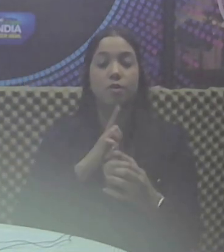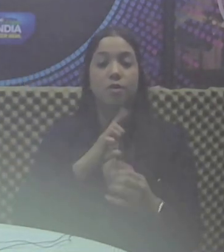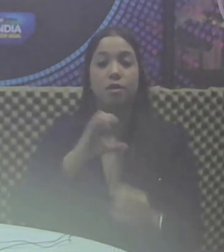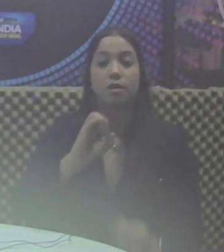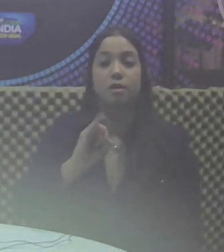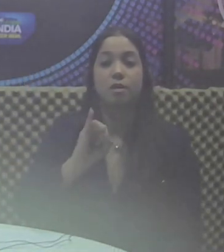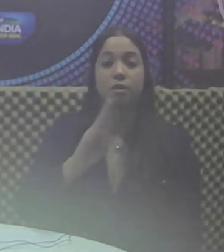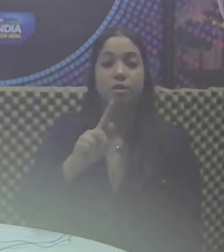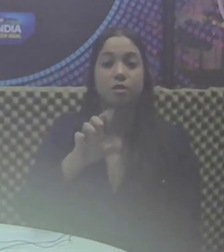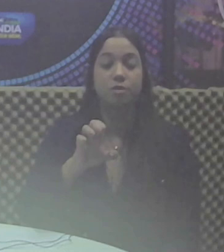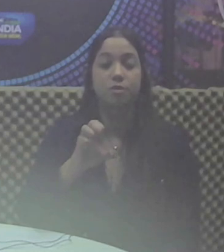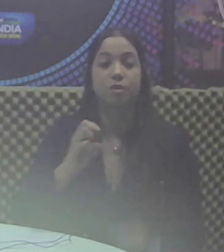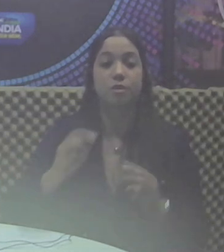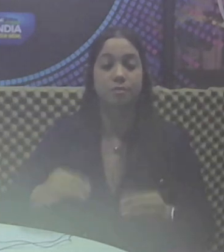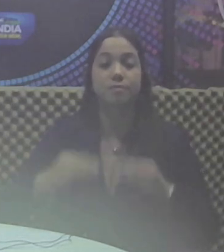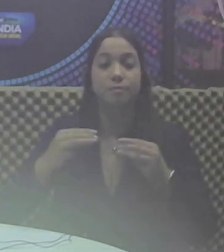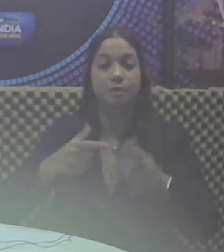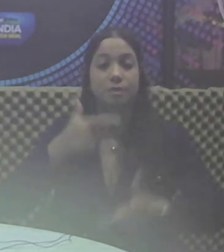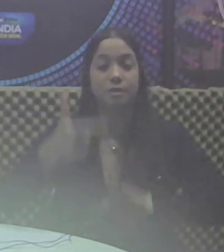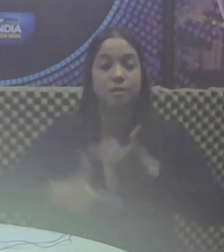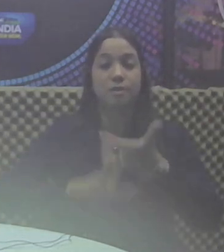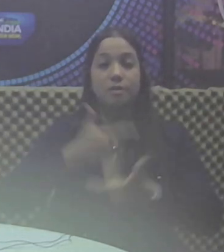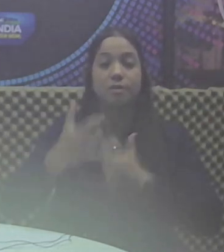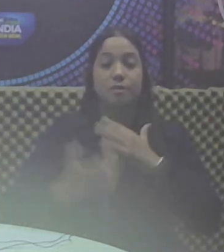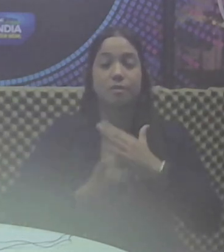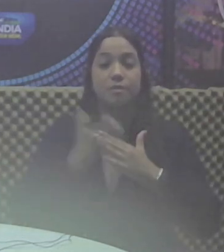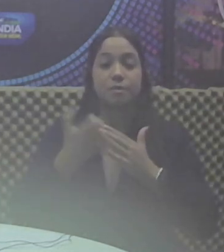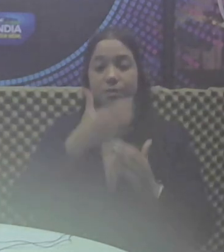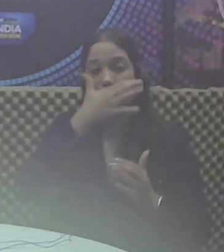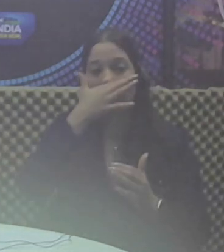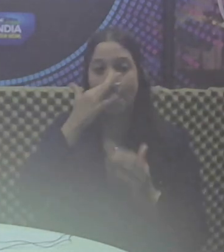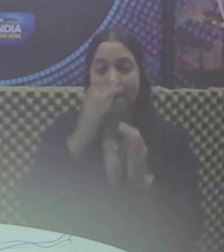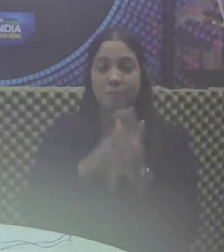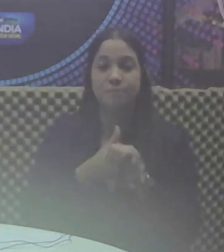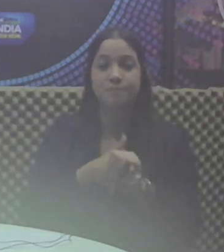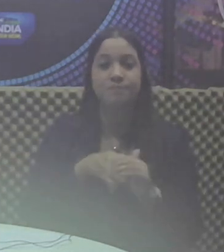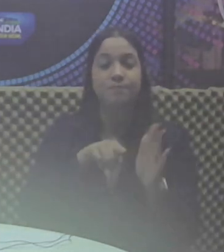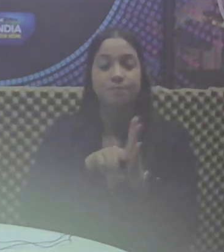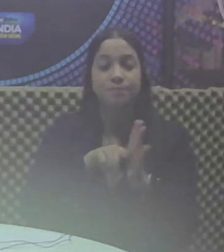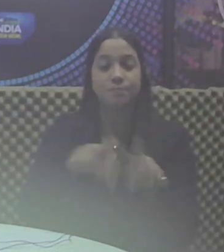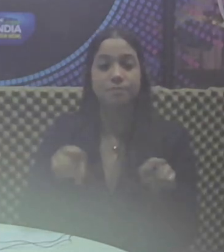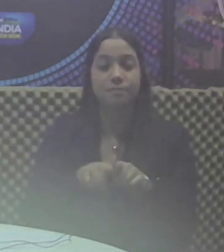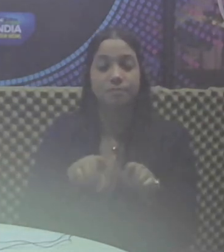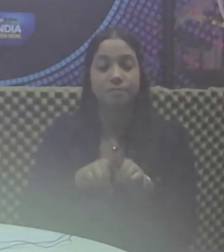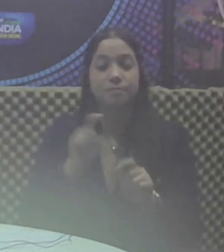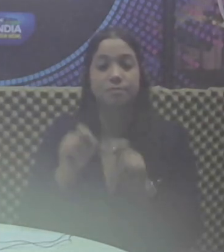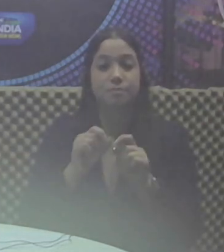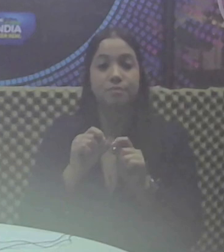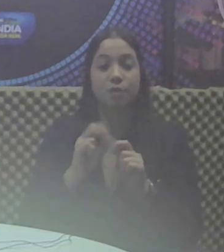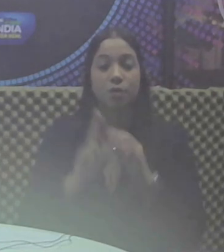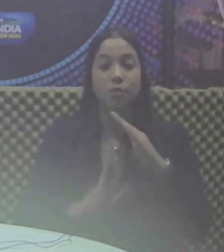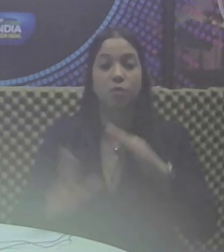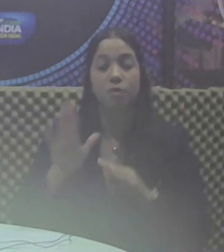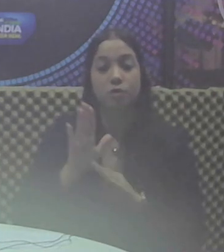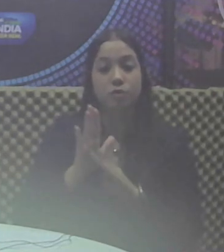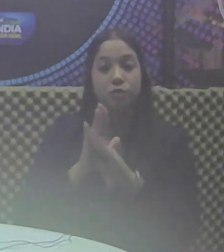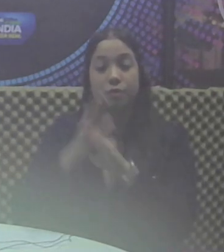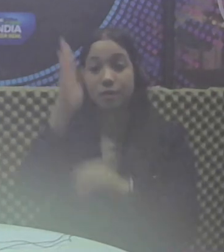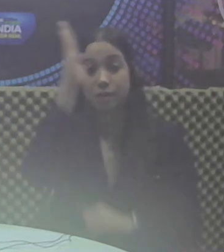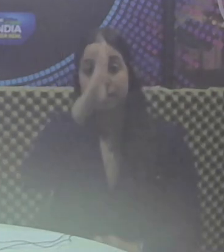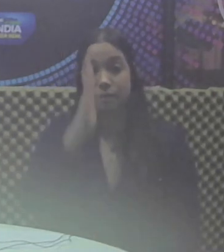IBGE e o Ministério do Trabalho e Emprego. O estudo também mostra que Uberlândia subiu no ranking